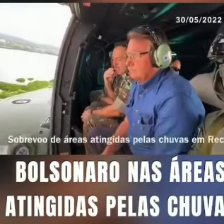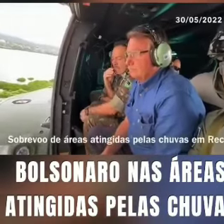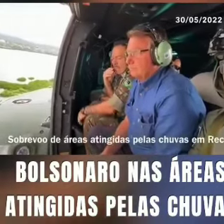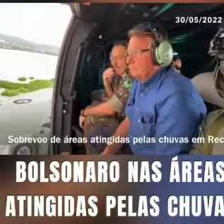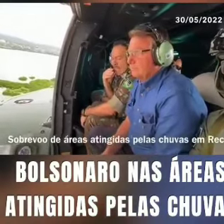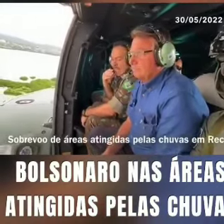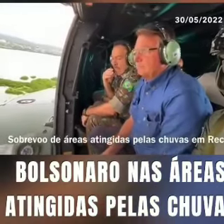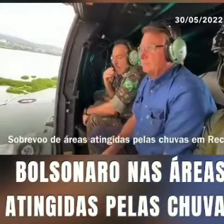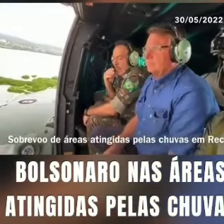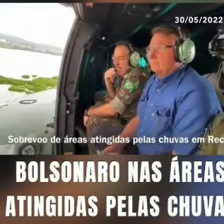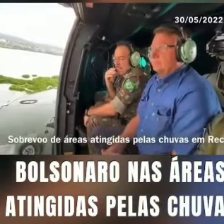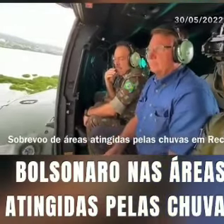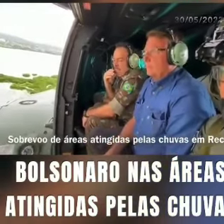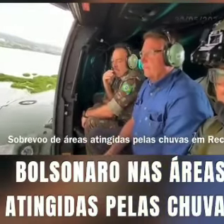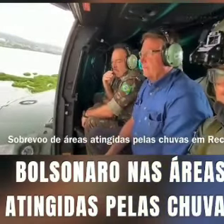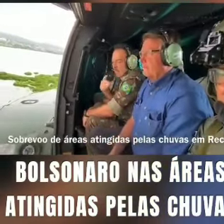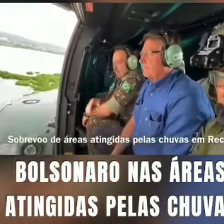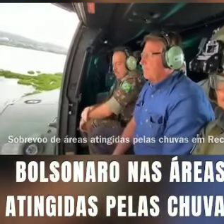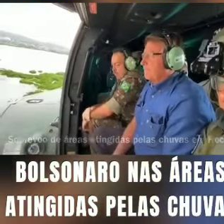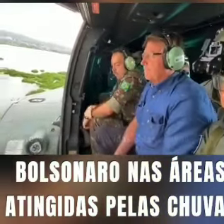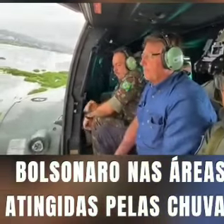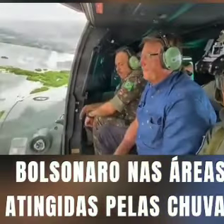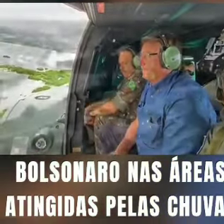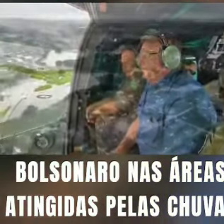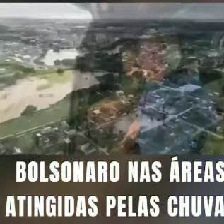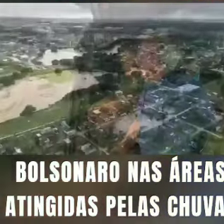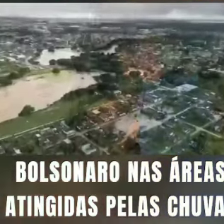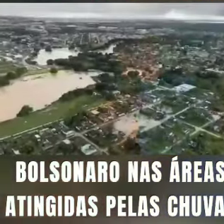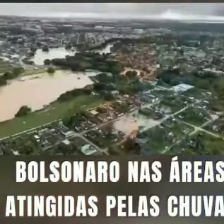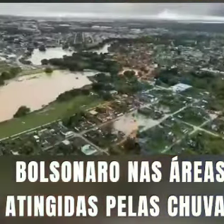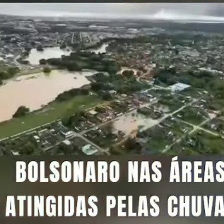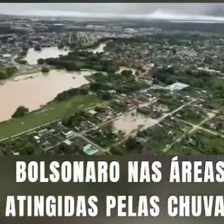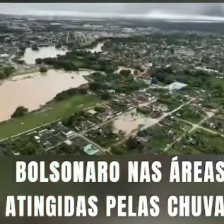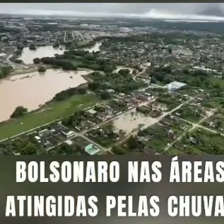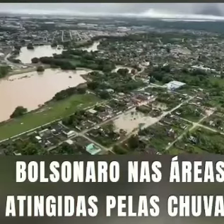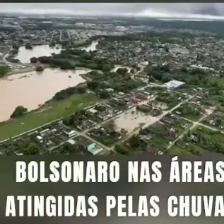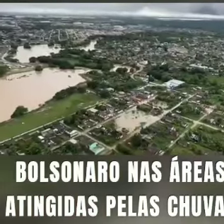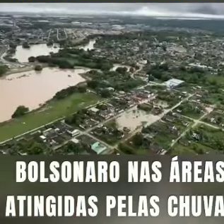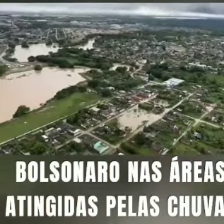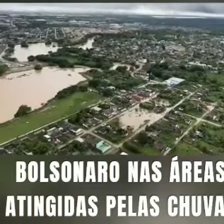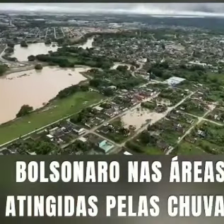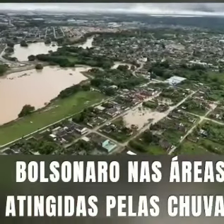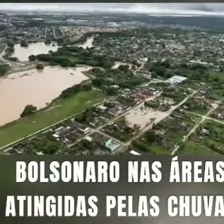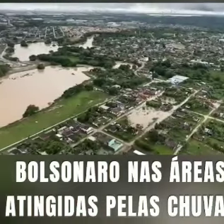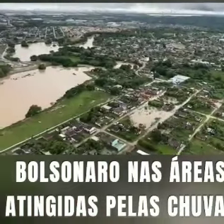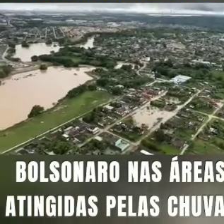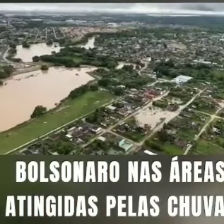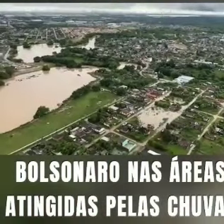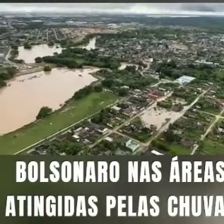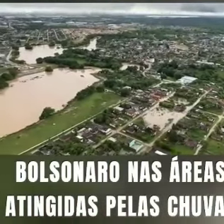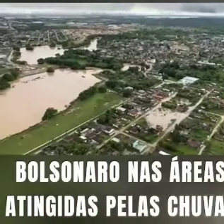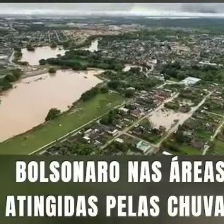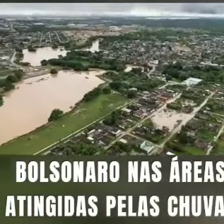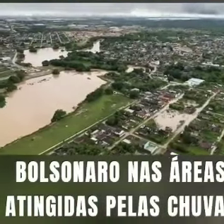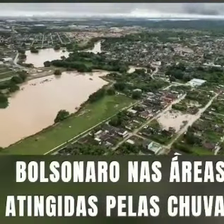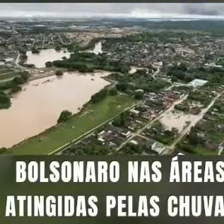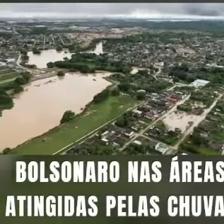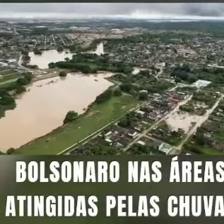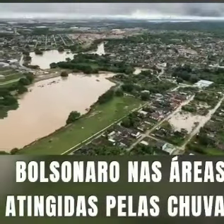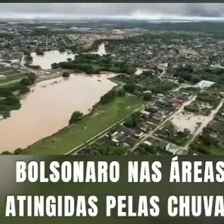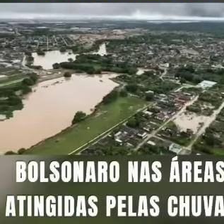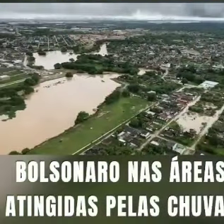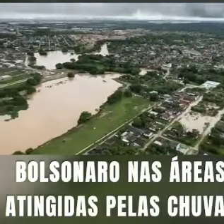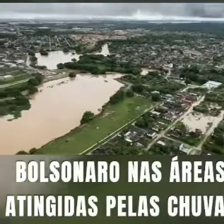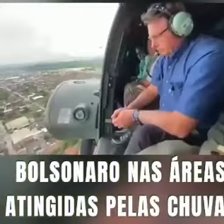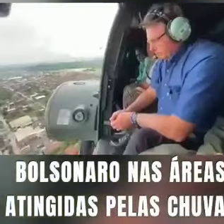Então, pessoal, mais um vídeo para vocês aí. Pessoal, é um vídeo do nosso presidente Bolsonaro aí visitando as